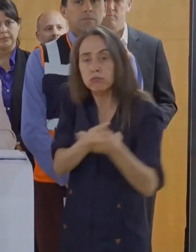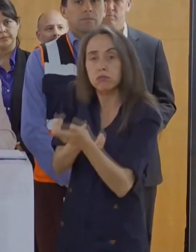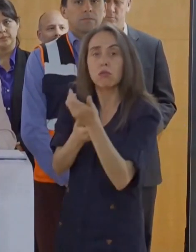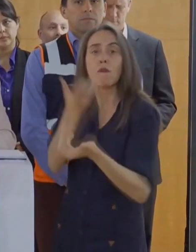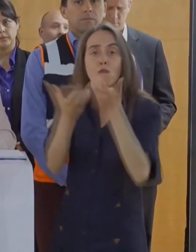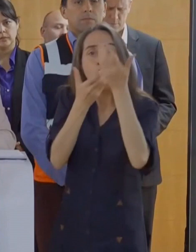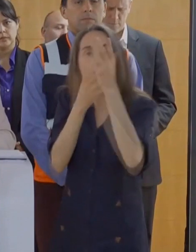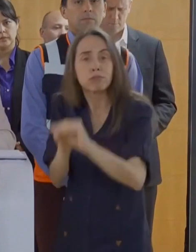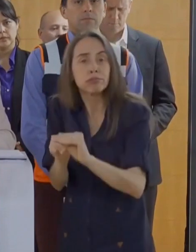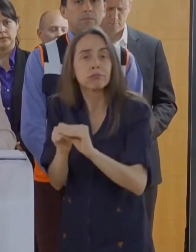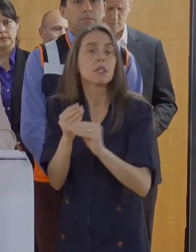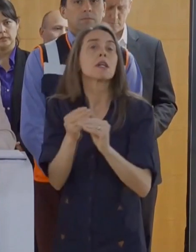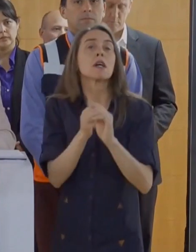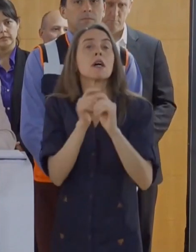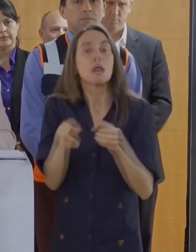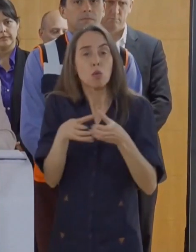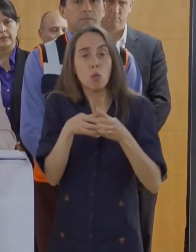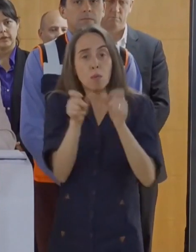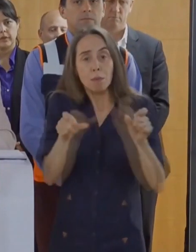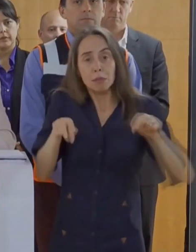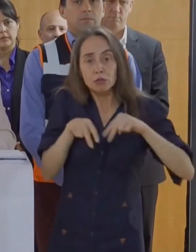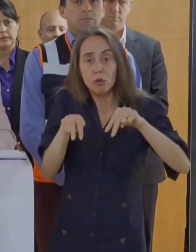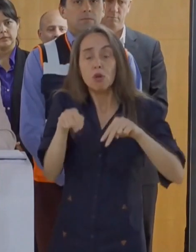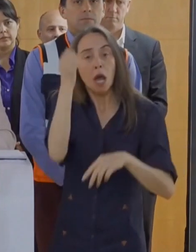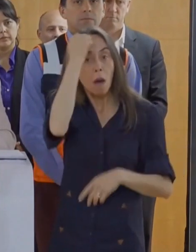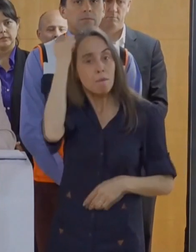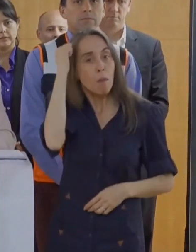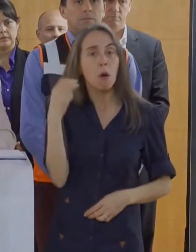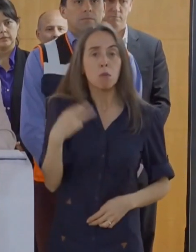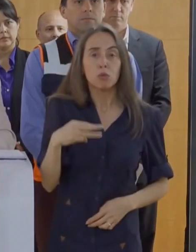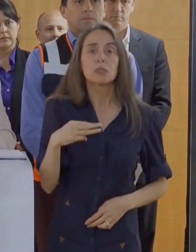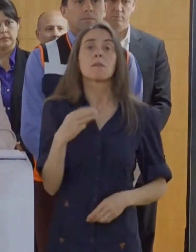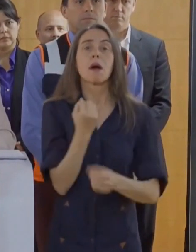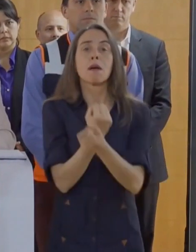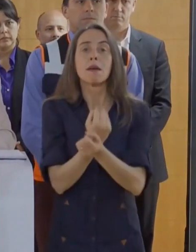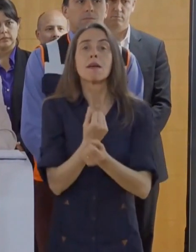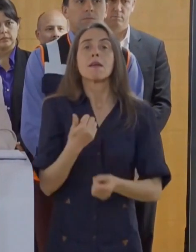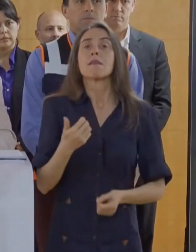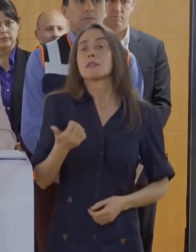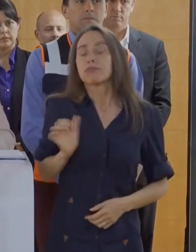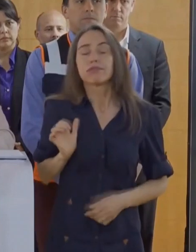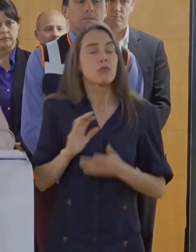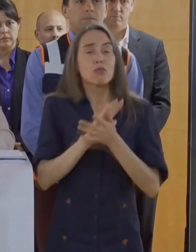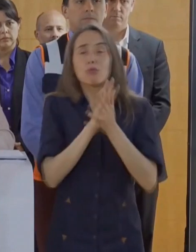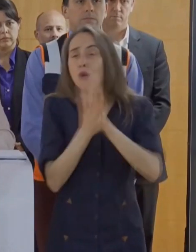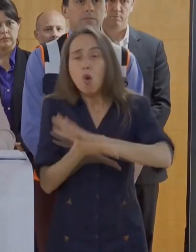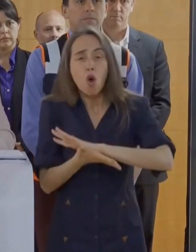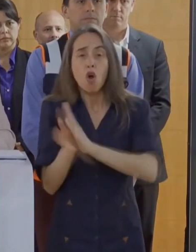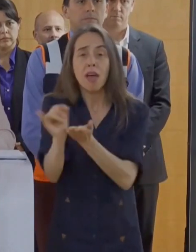voluntarios, ciertamente las brigadas y los bomberos, de las fuerzas de seguridad, ciertamente de toda